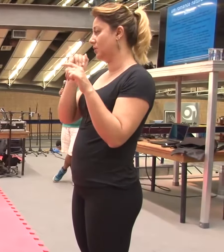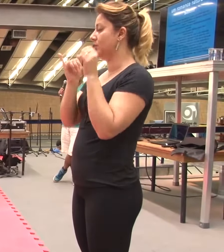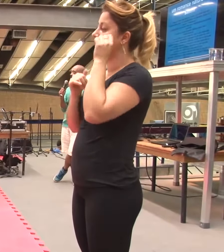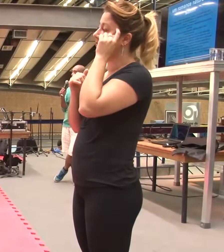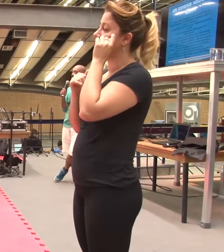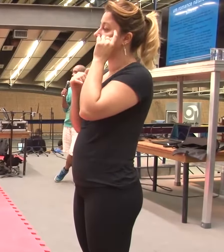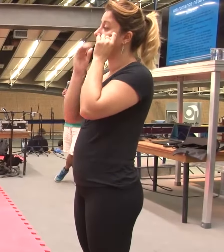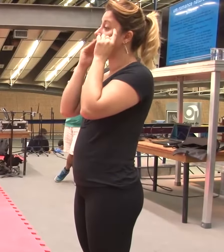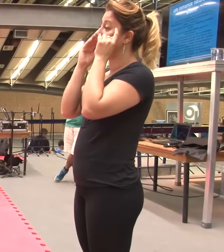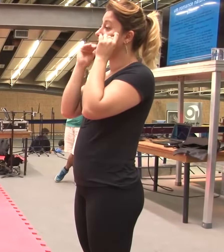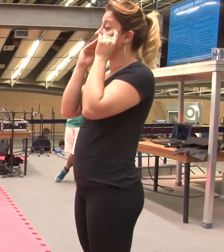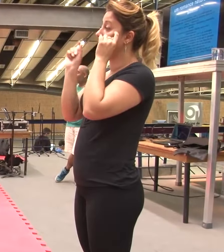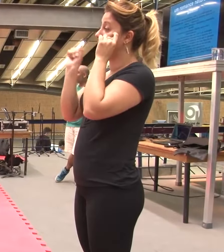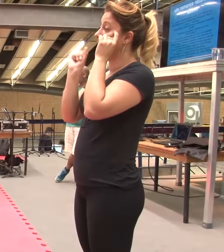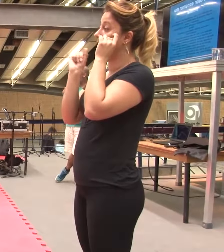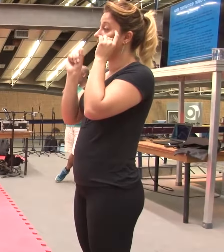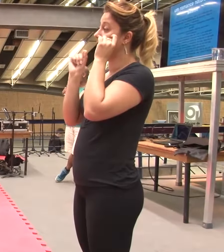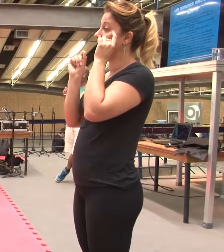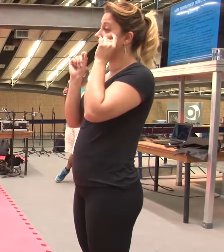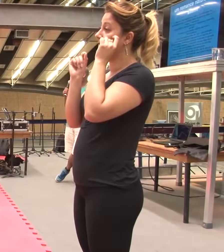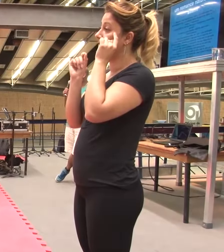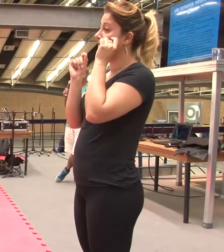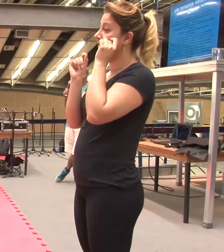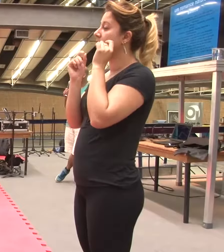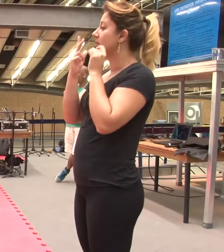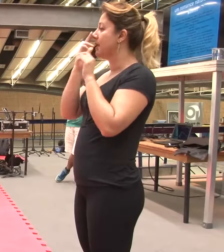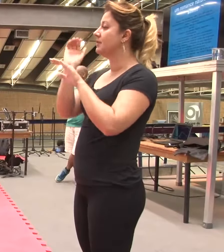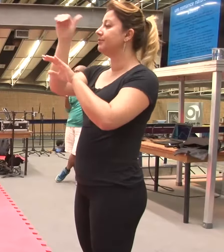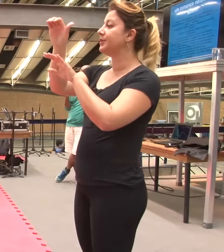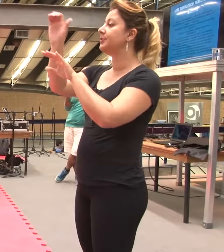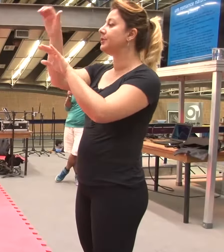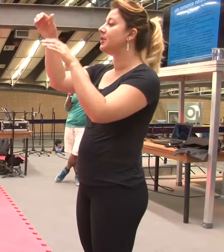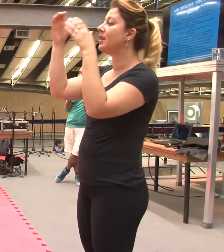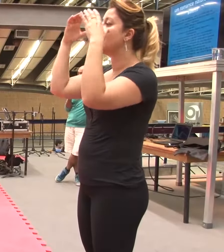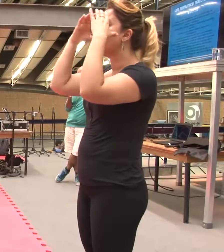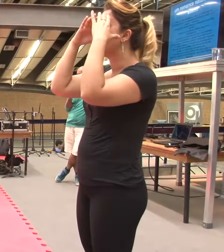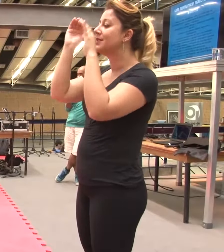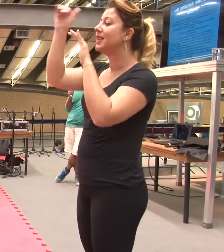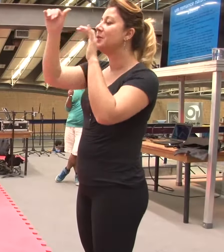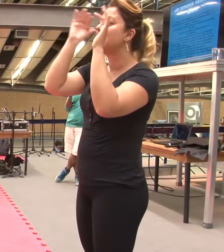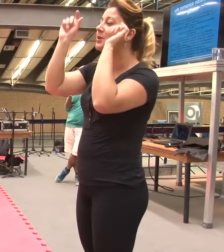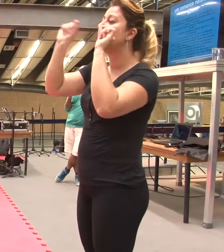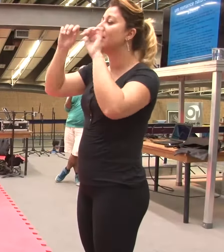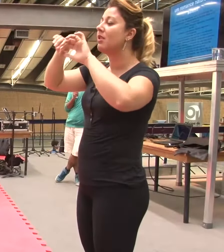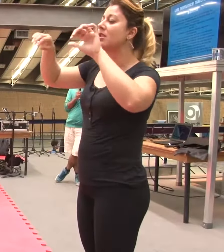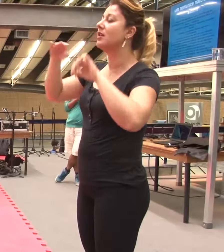Esse narrador sabe tudo, né? Sabe até a cabeça das pessoas. Você nem pensou ainda, ele já sabe.